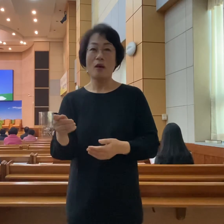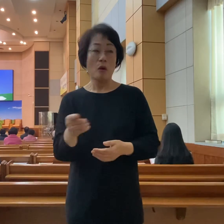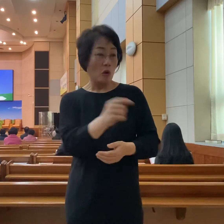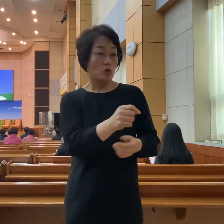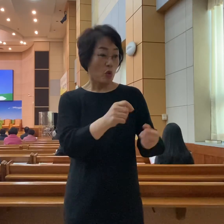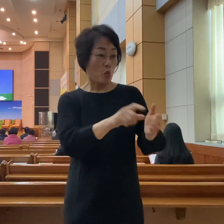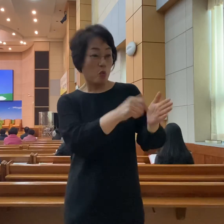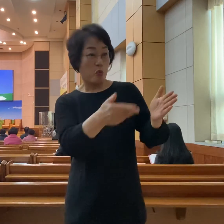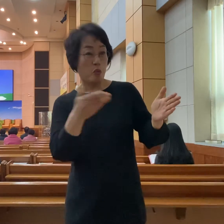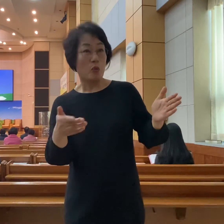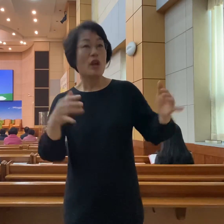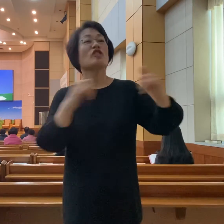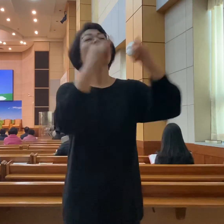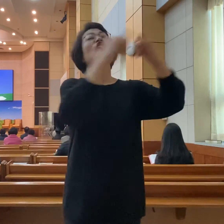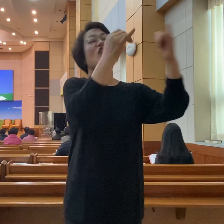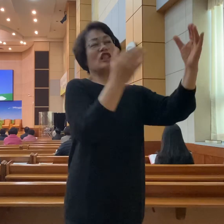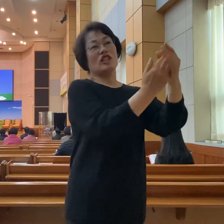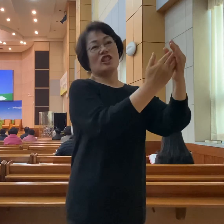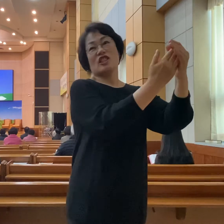그래가지고